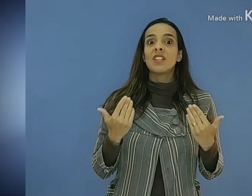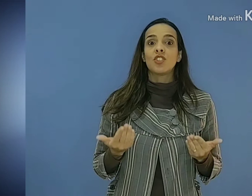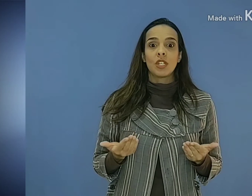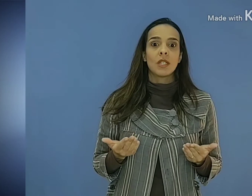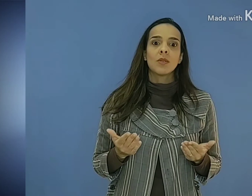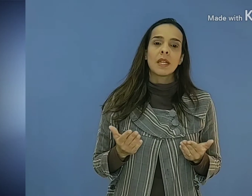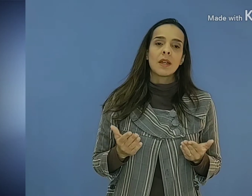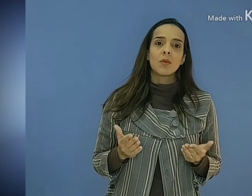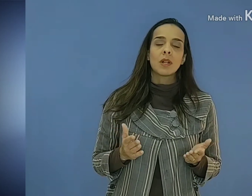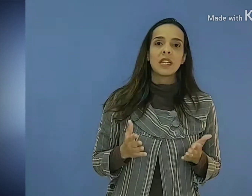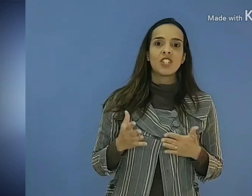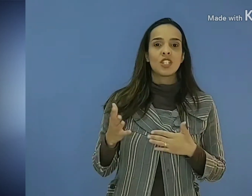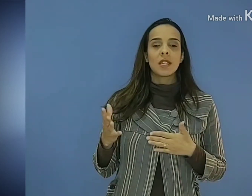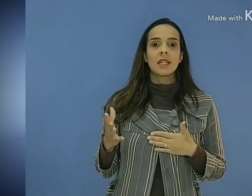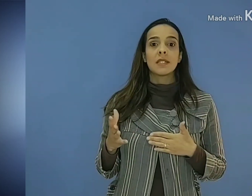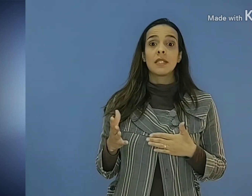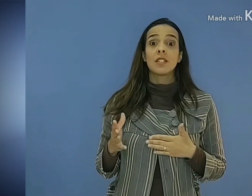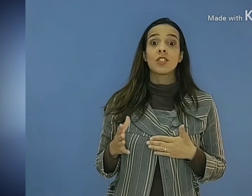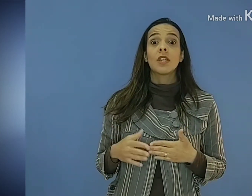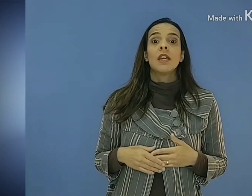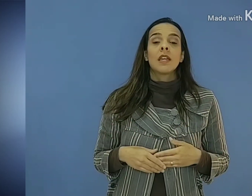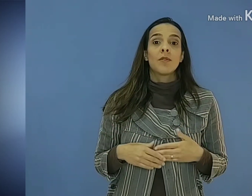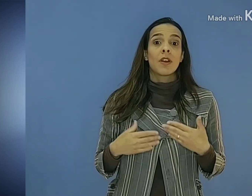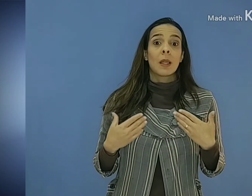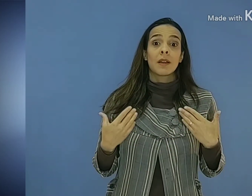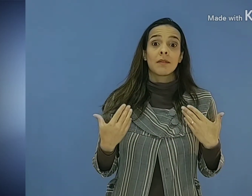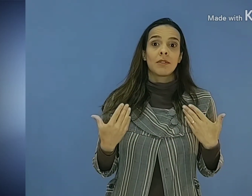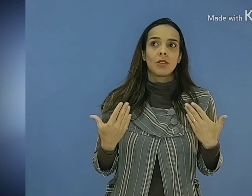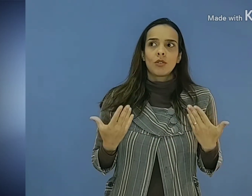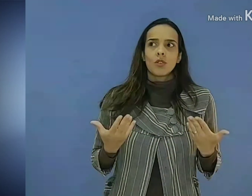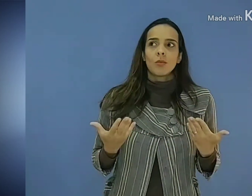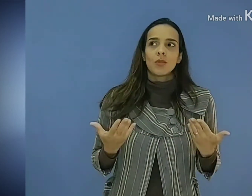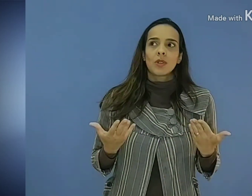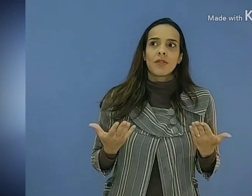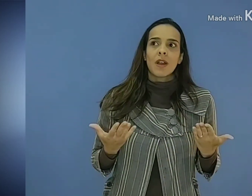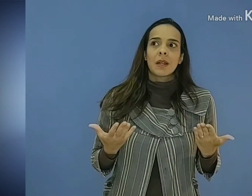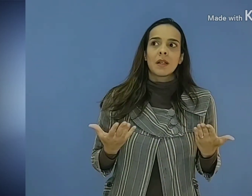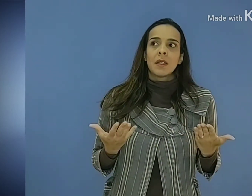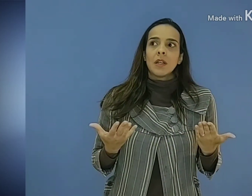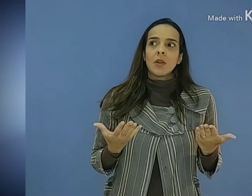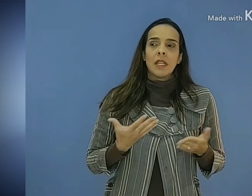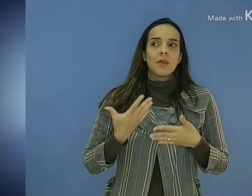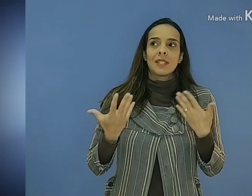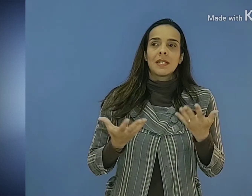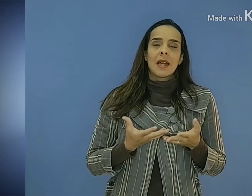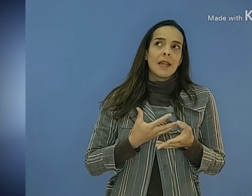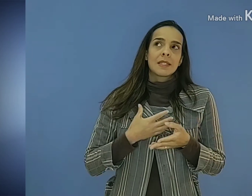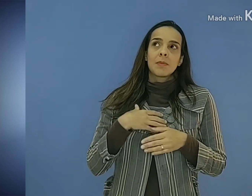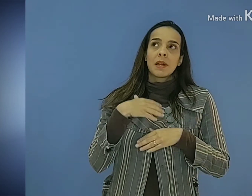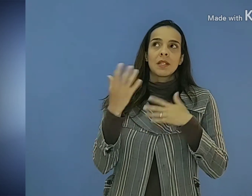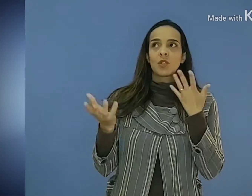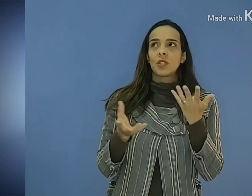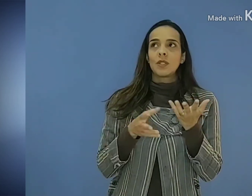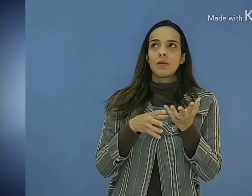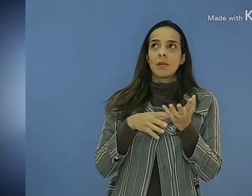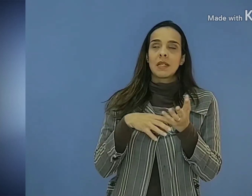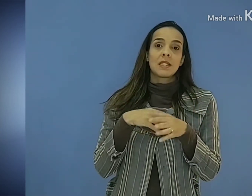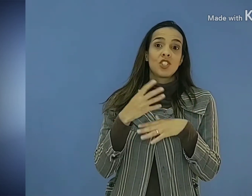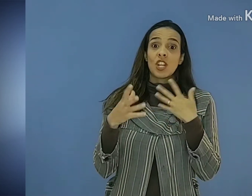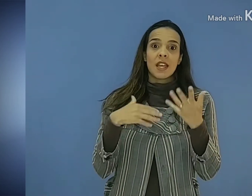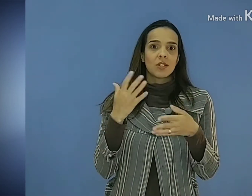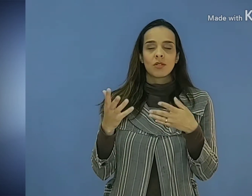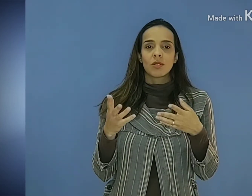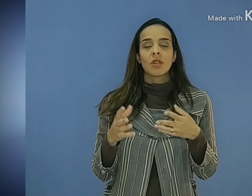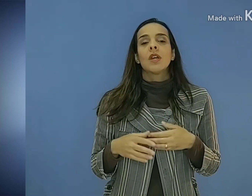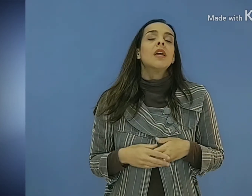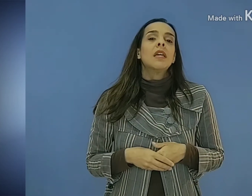mal entendido, né? Um clichê que existe, que fala que todo mundo que fala em língua de sinais, que